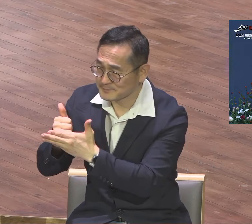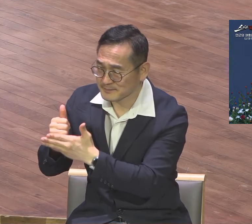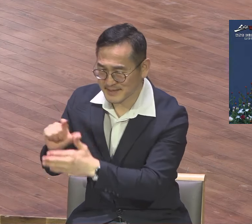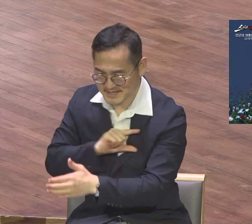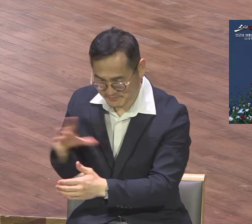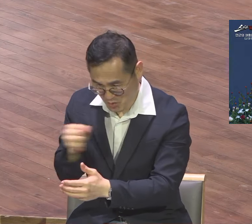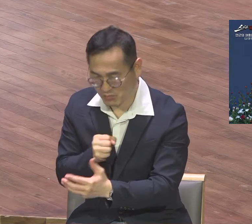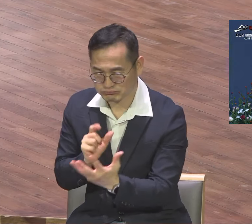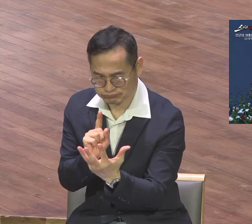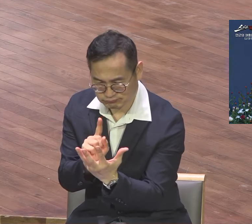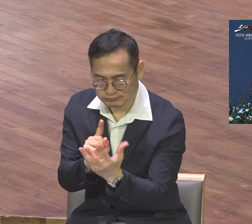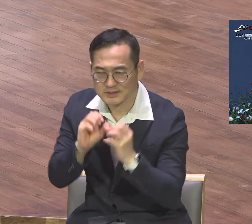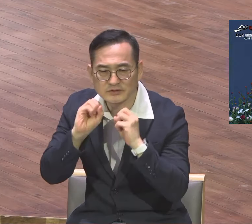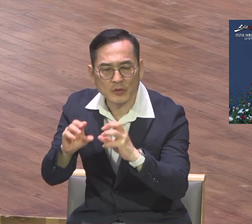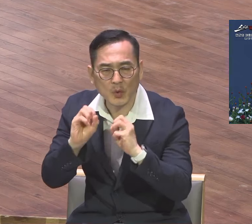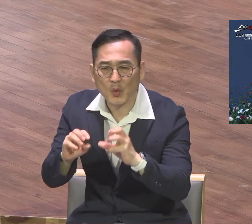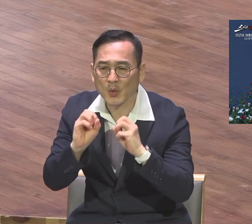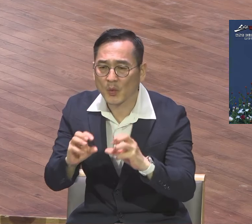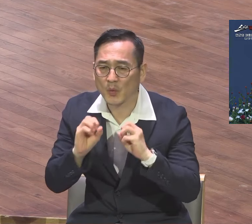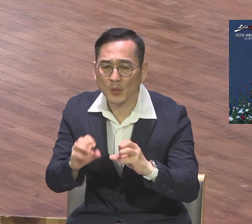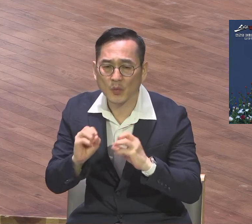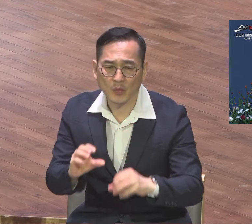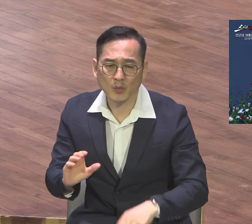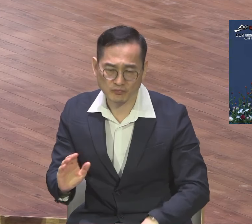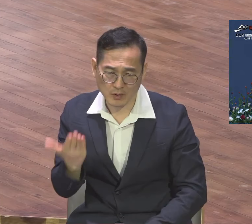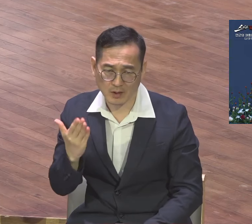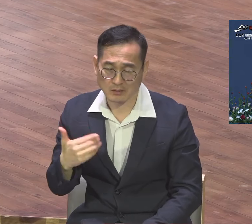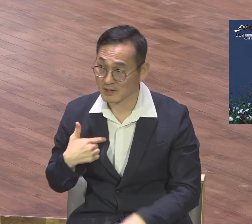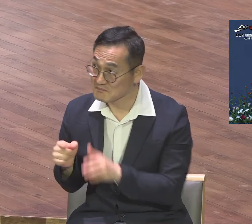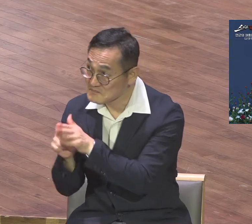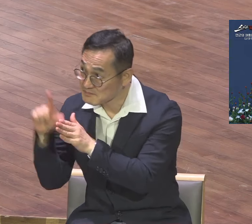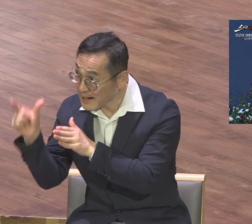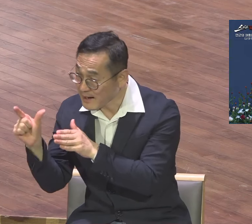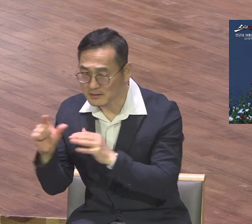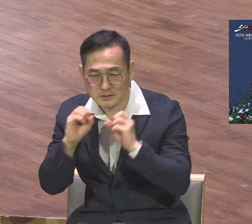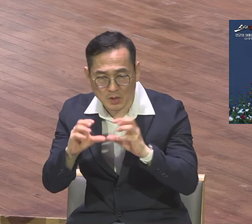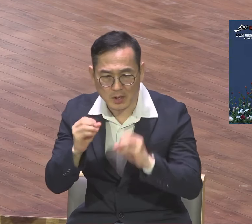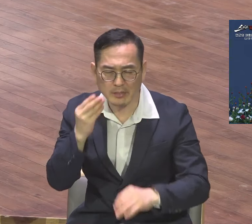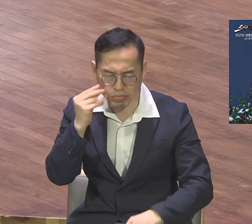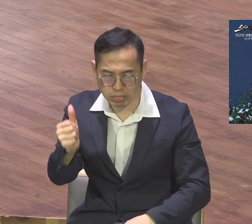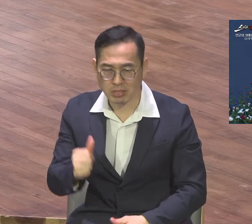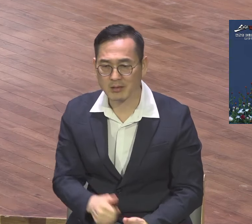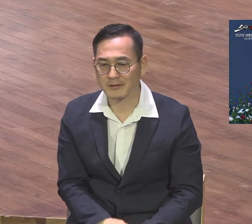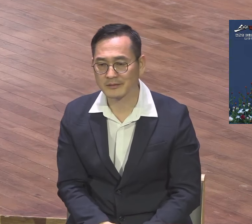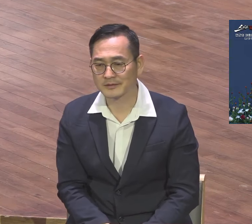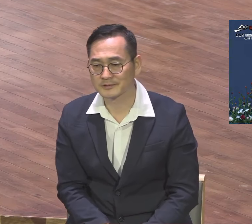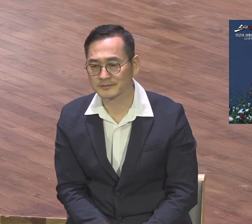믿고 전하시기 바랍니다. 믿어야 전해지지. 믿어야 전해지지.